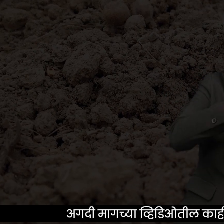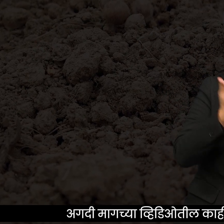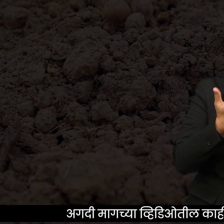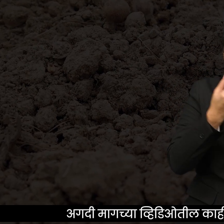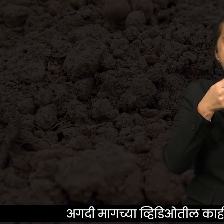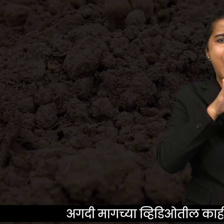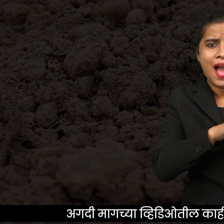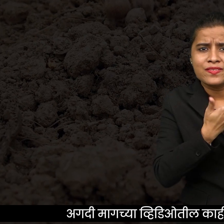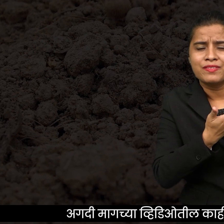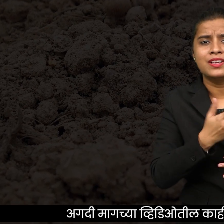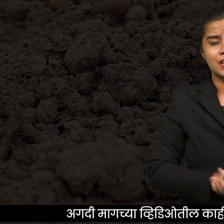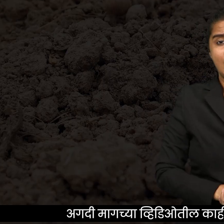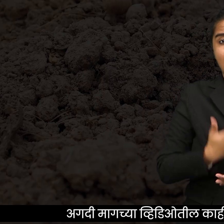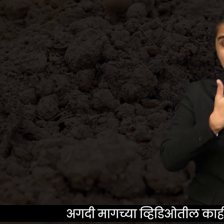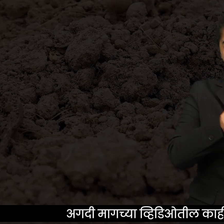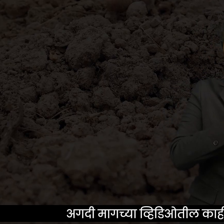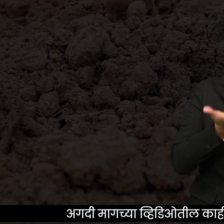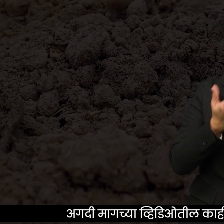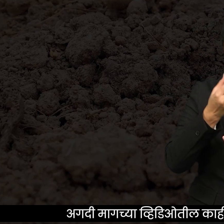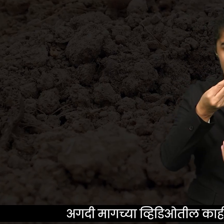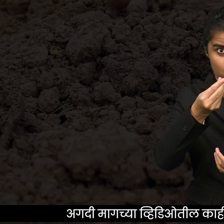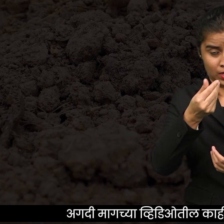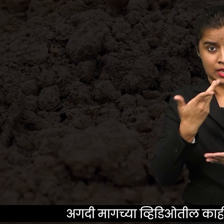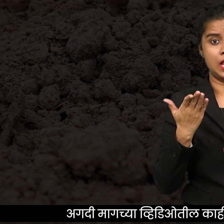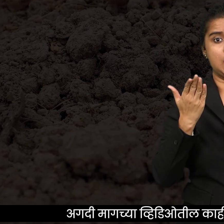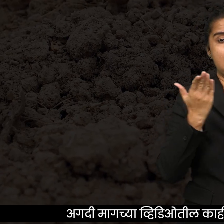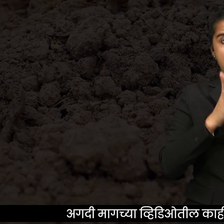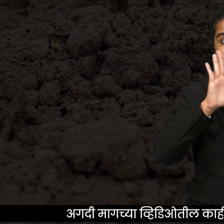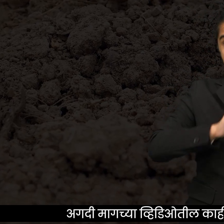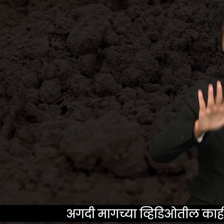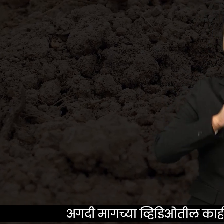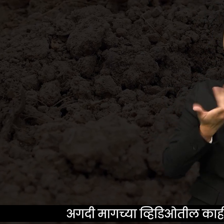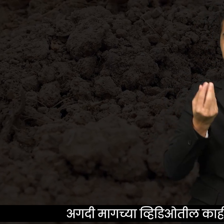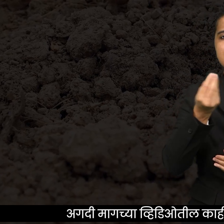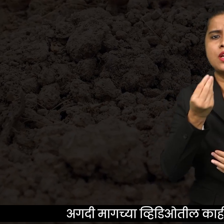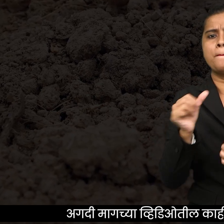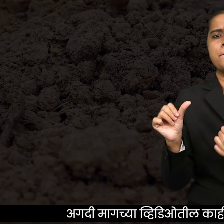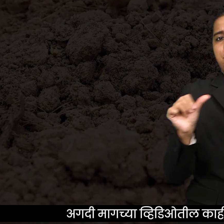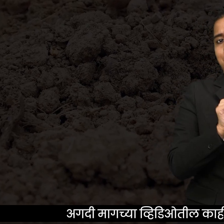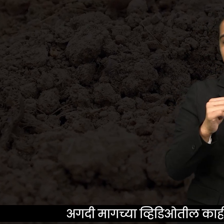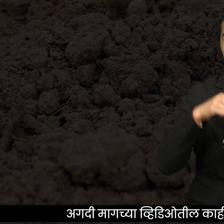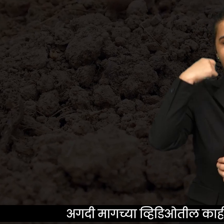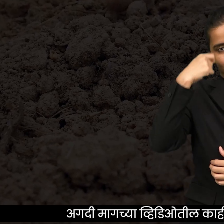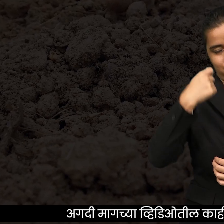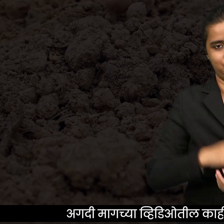अगदी मागच्या व्हिडिओतील काही क्रिया तुम्हाला नीट समजल्या होत्या.